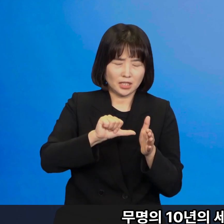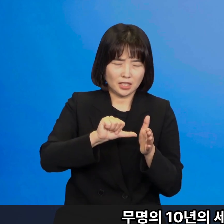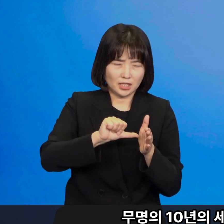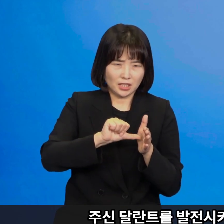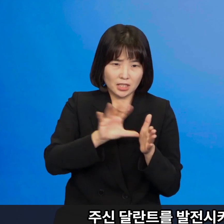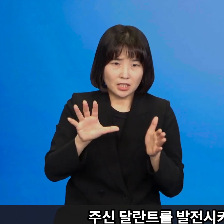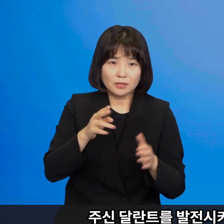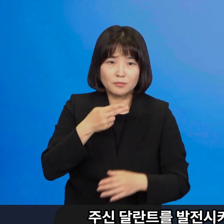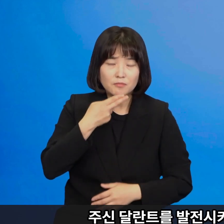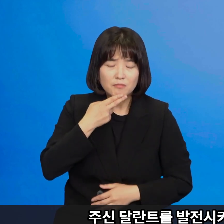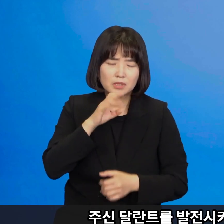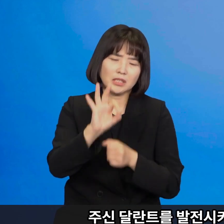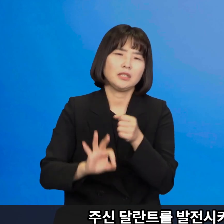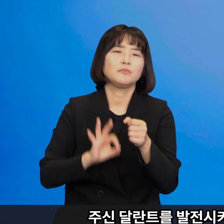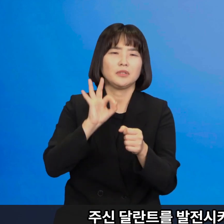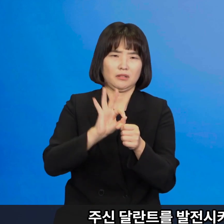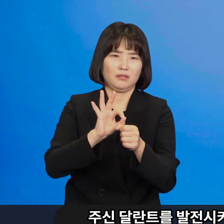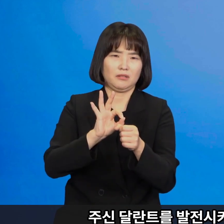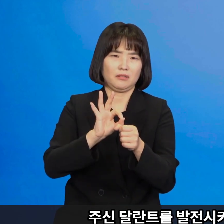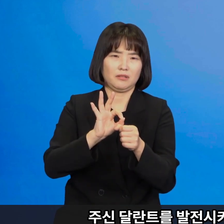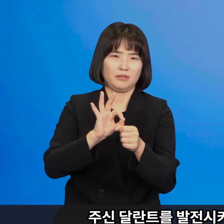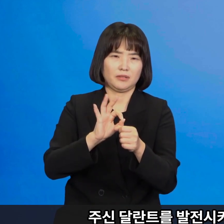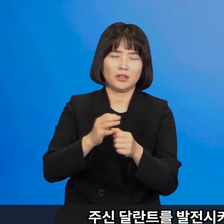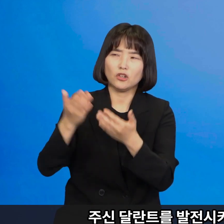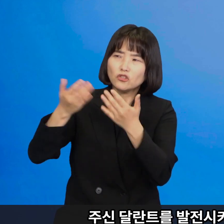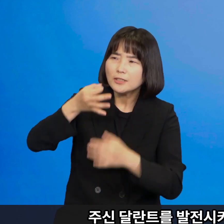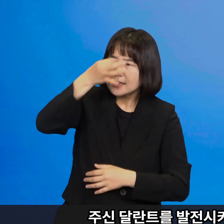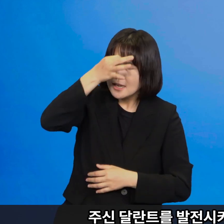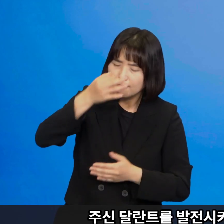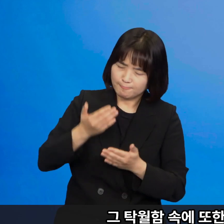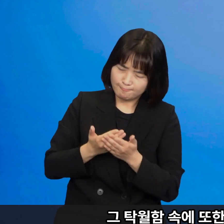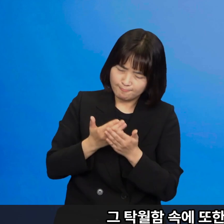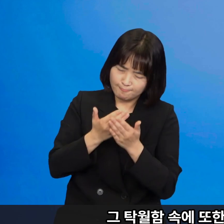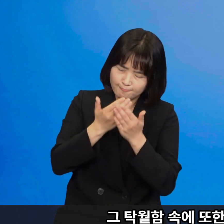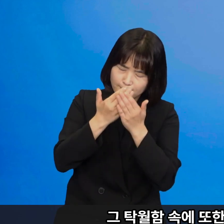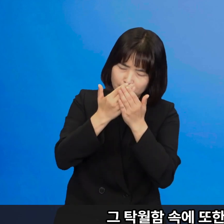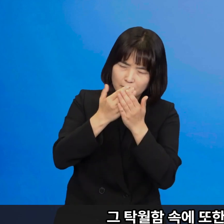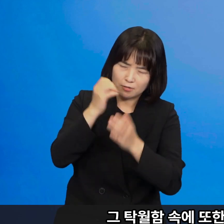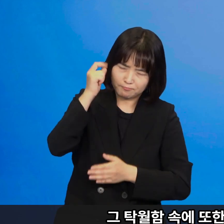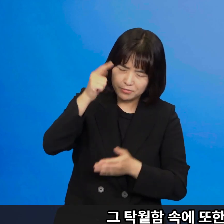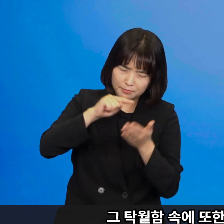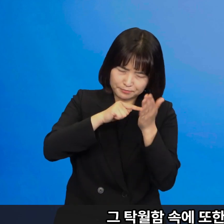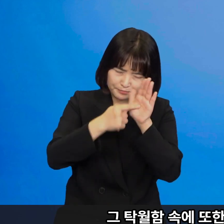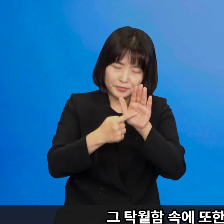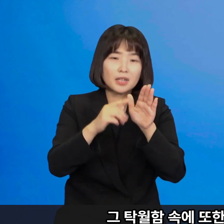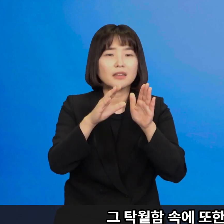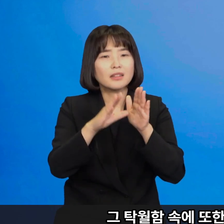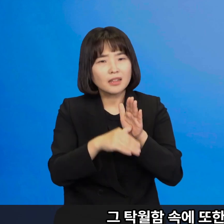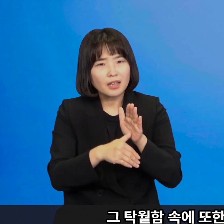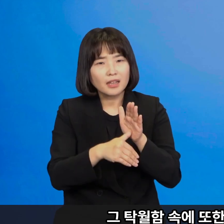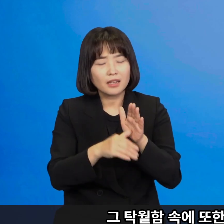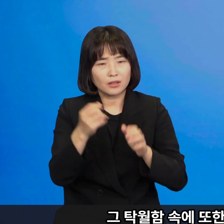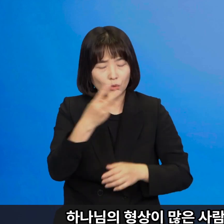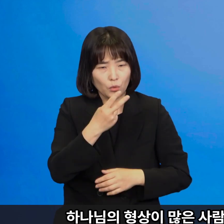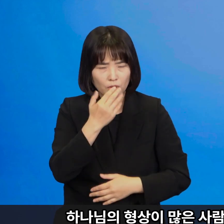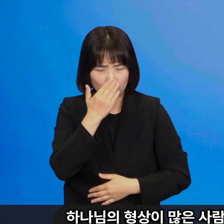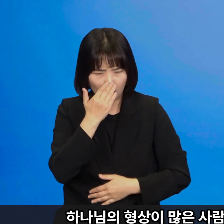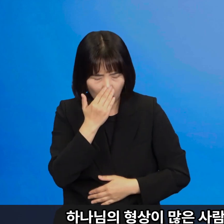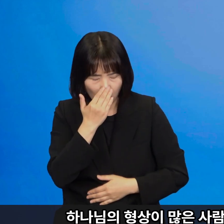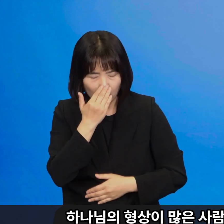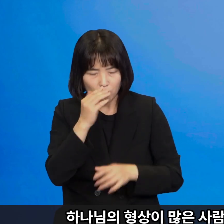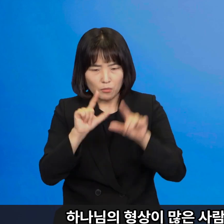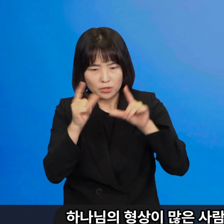해요. 주신 달란트를 발전시키며 탁월하게 드러냈을 때 그 탁월함 속에 또한 겸손의 모습을 닮아서